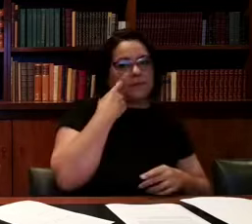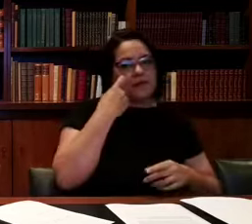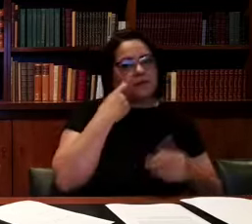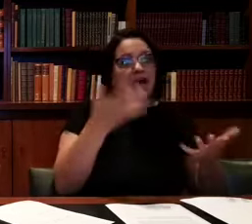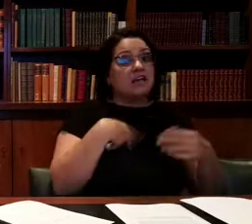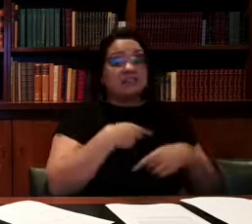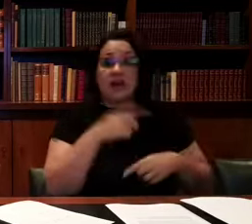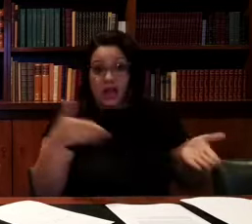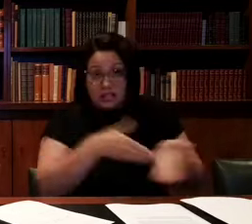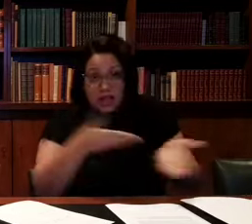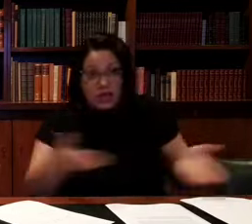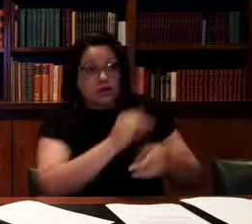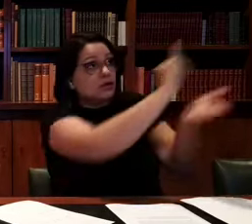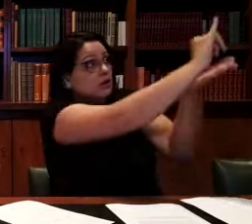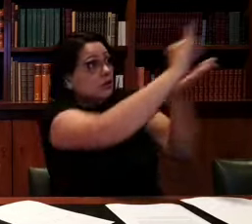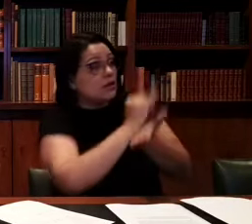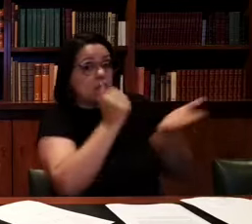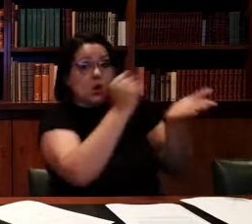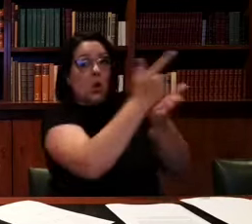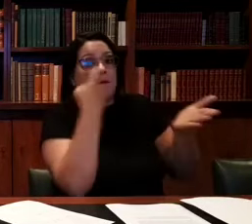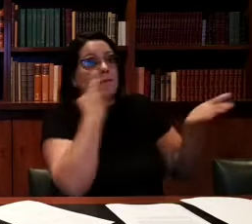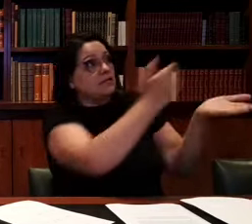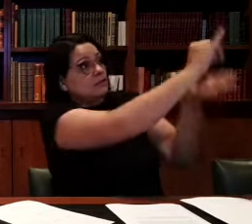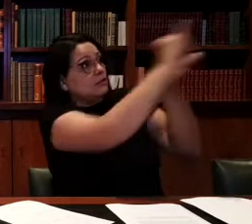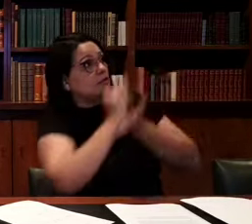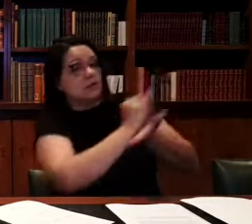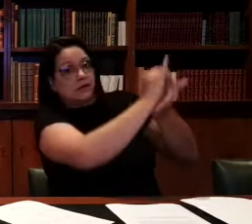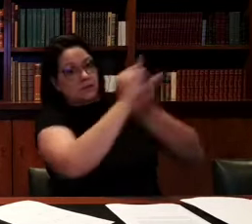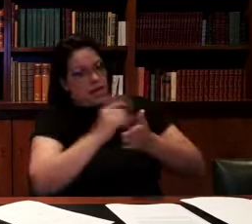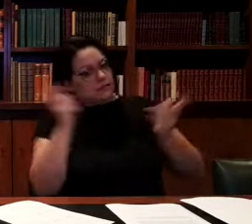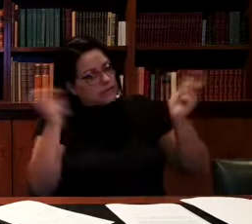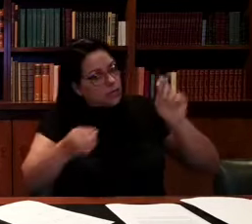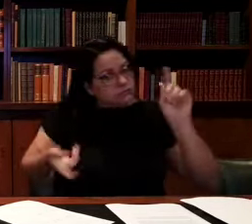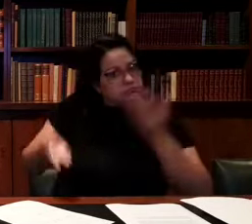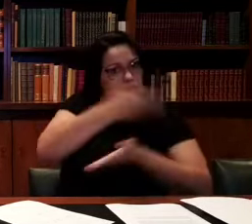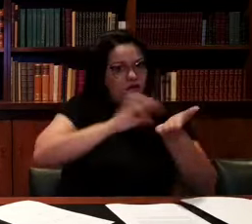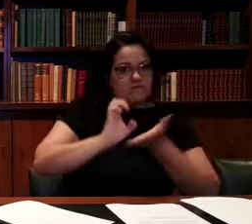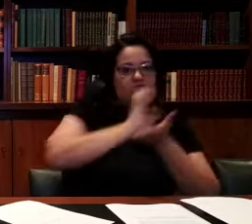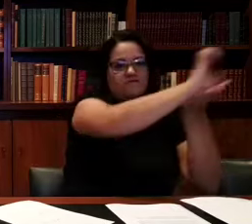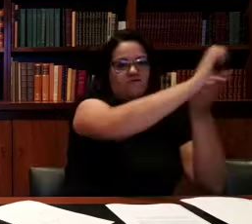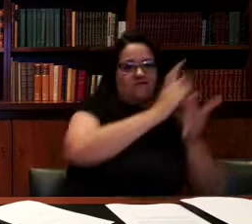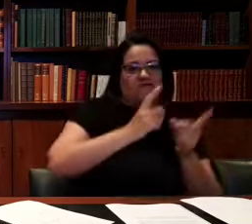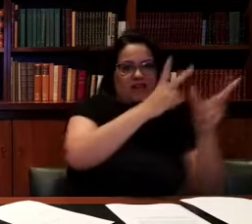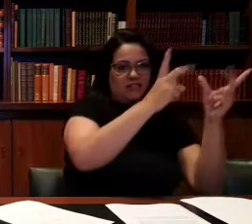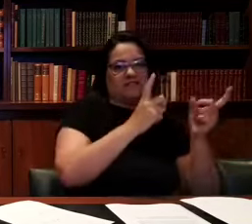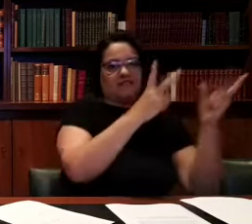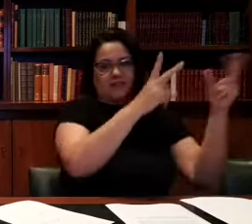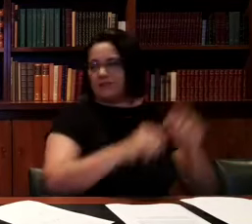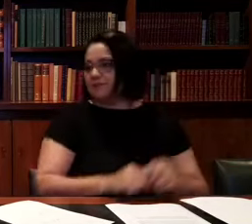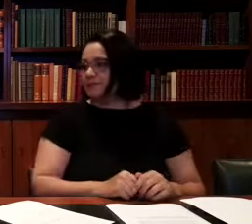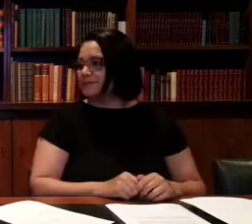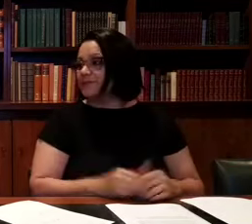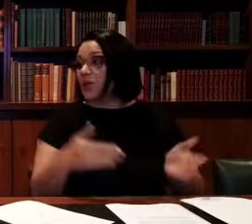importadores mas essa realidade vai mudar tá por último se o senhor me permite